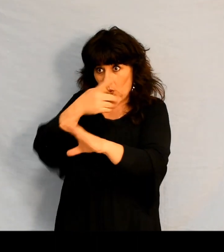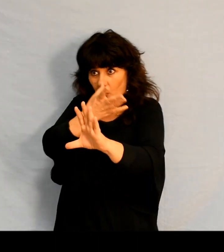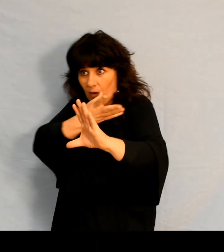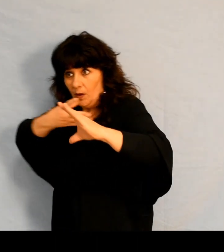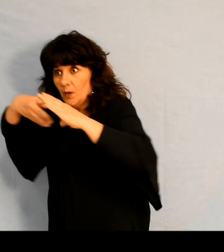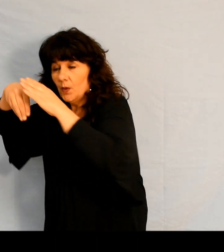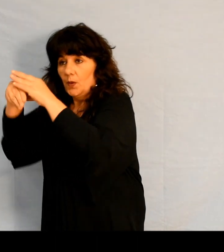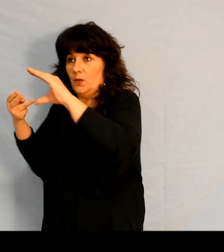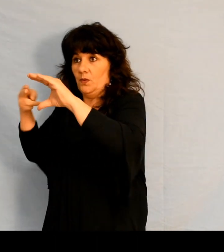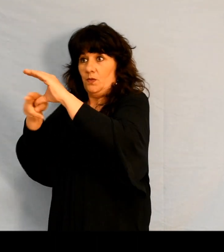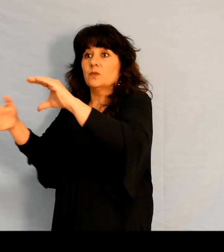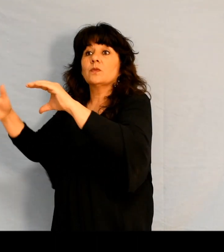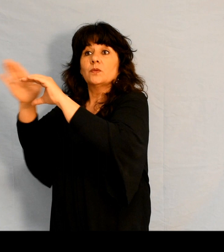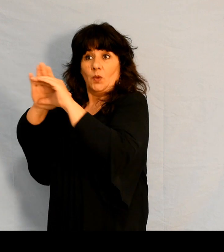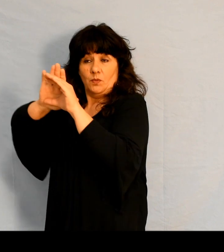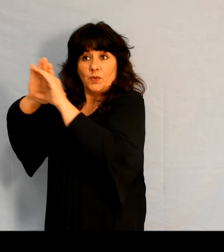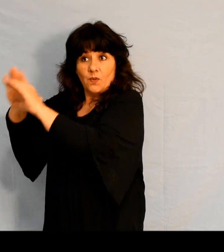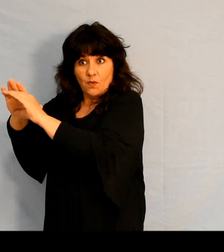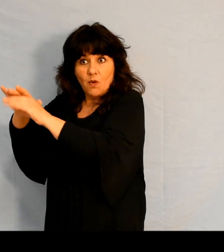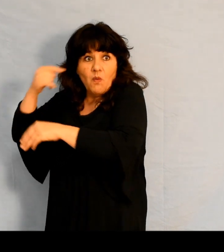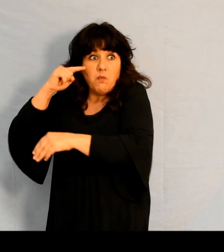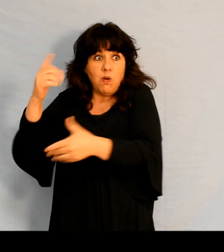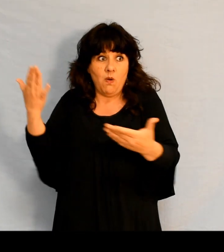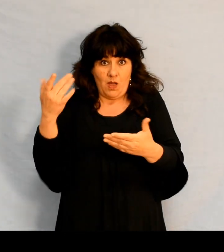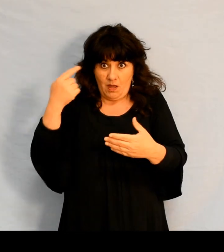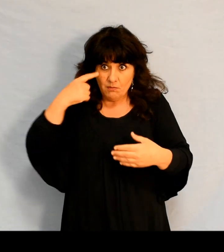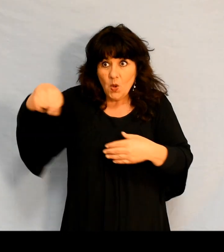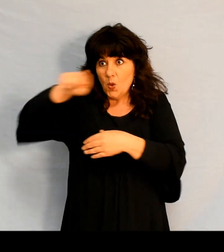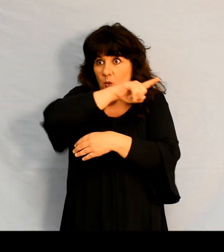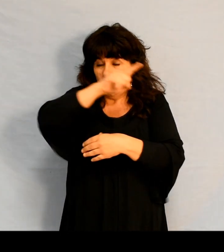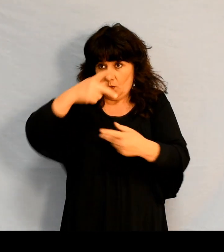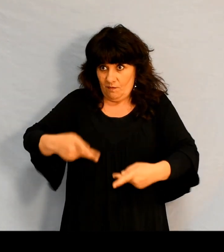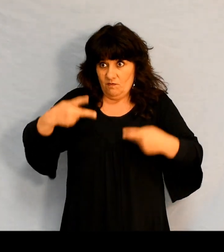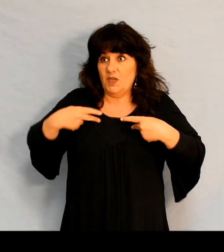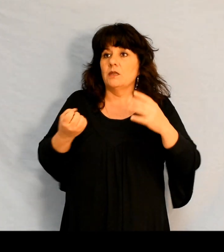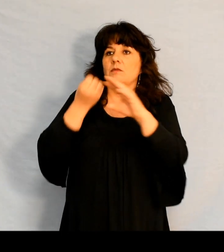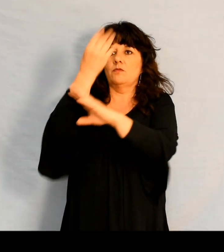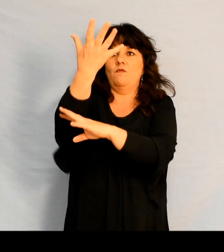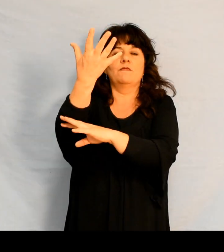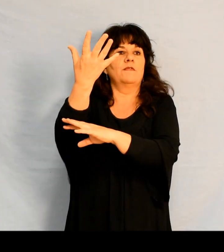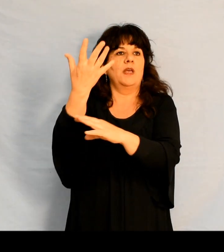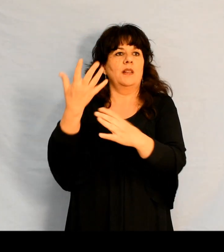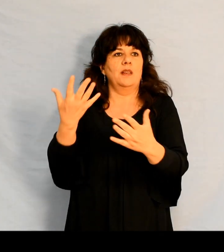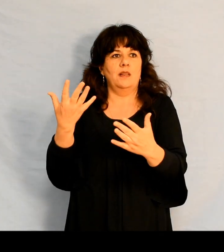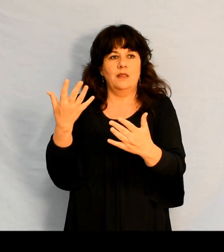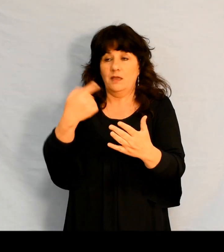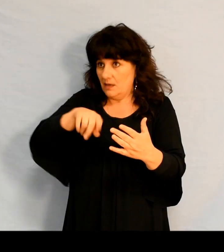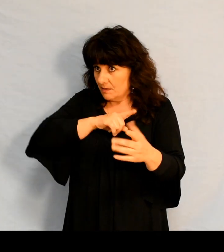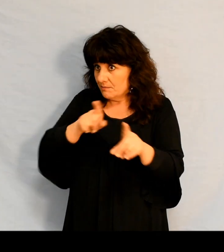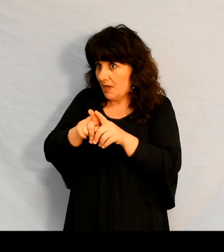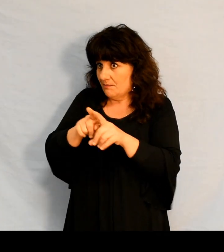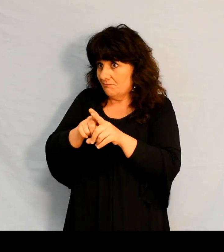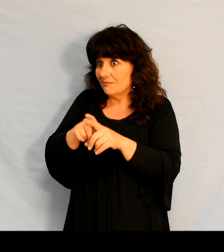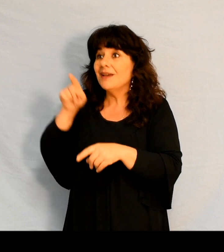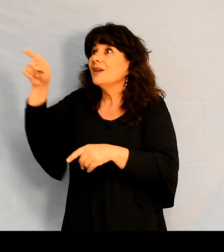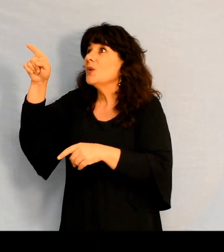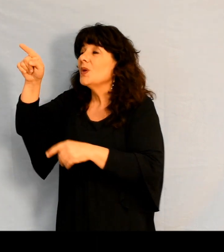menions une vie nouvelle, nous aussi, comme le Christ qui par la toute-puissance du Père